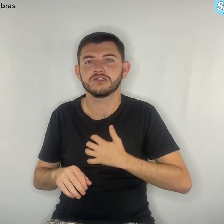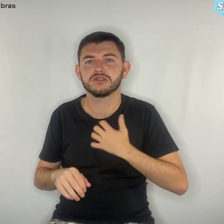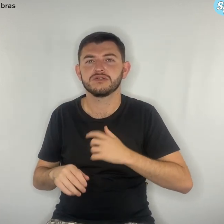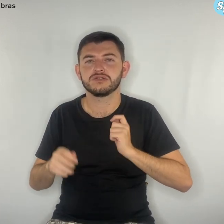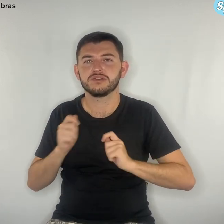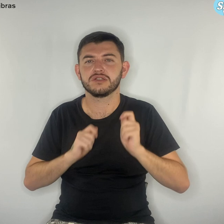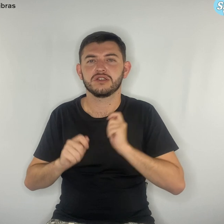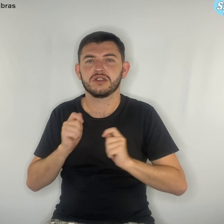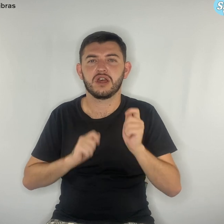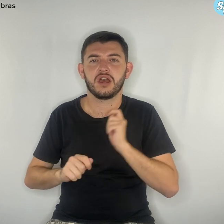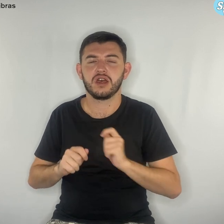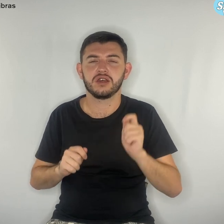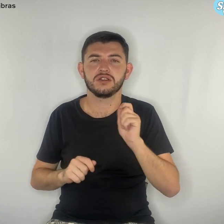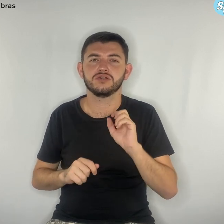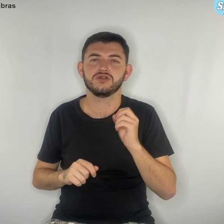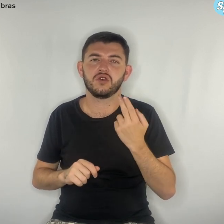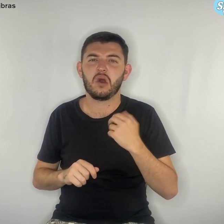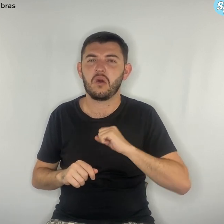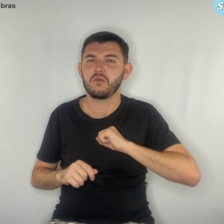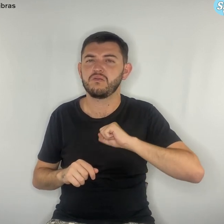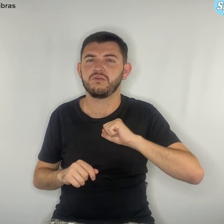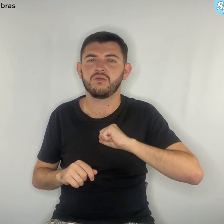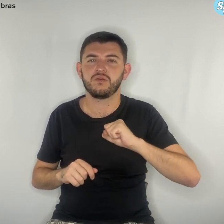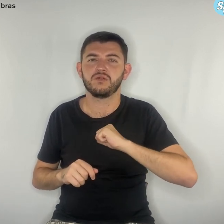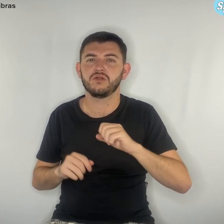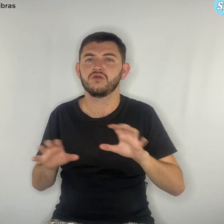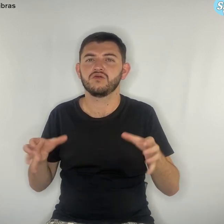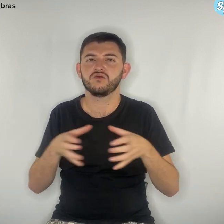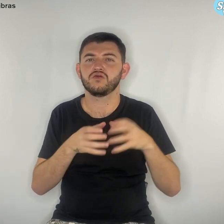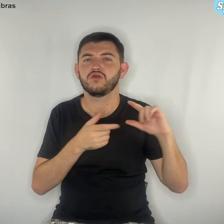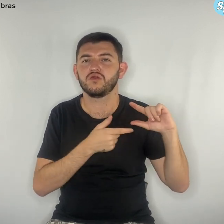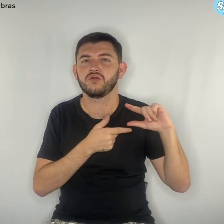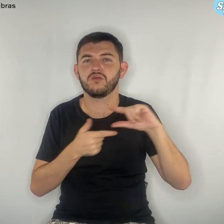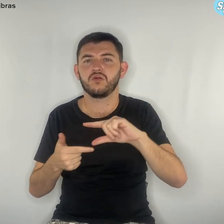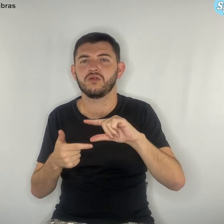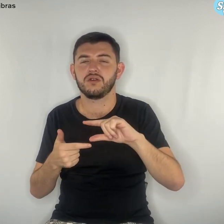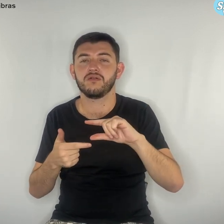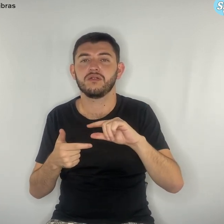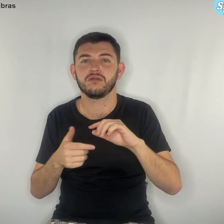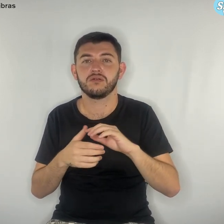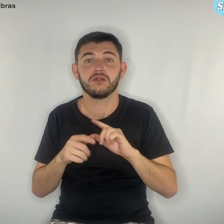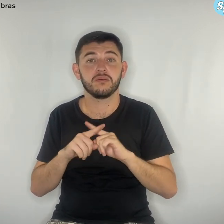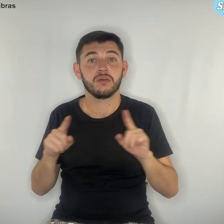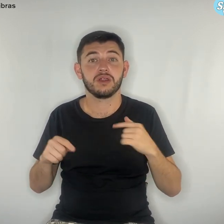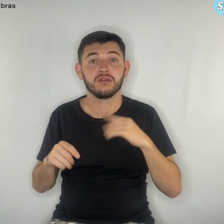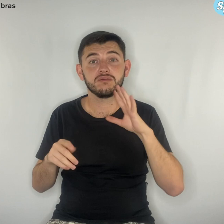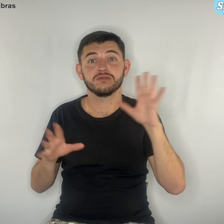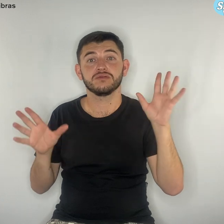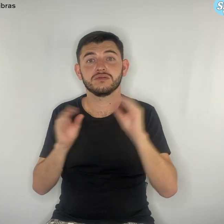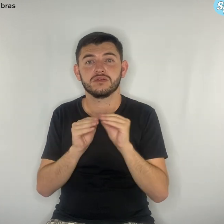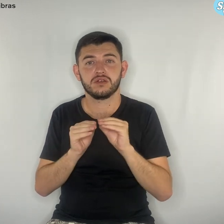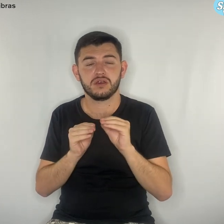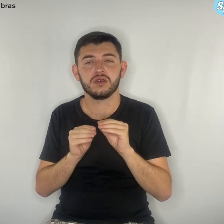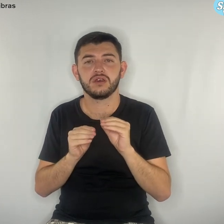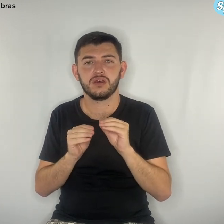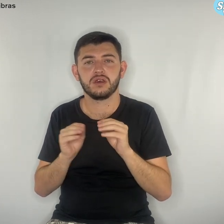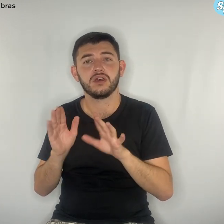das massas ultraconservadoras a que se dirigem. Só sei que os seus roteiristas